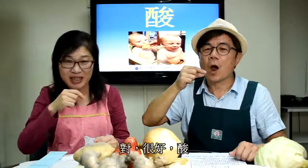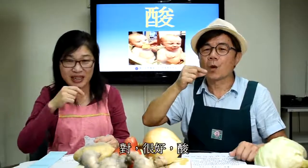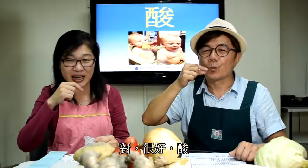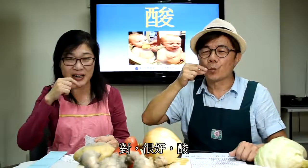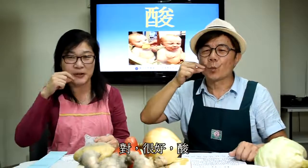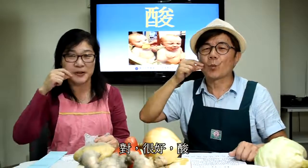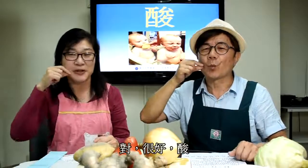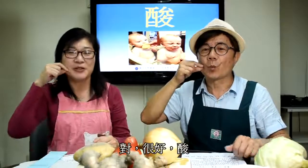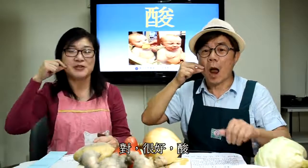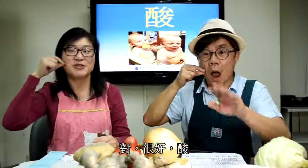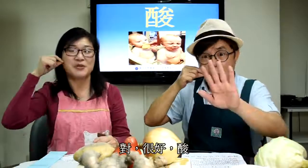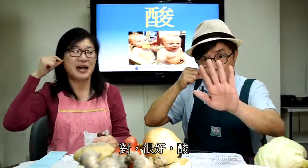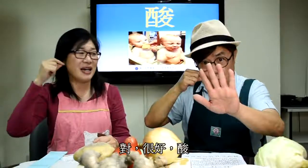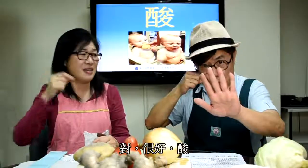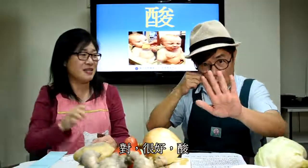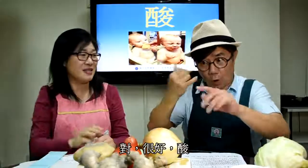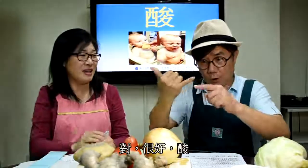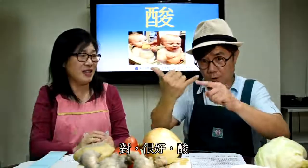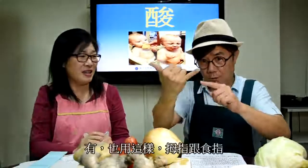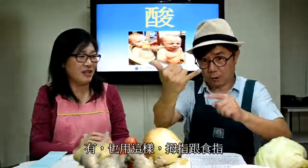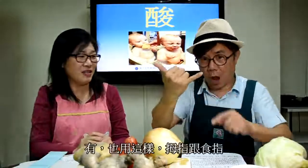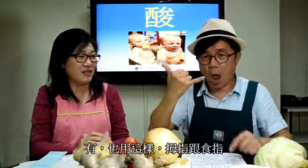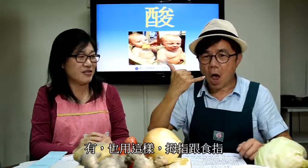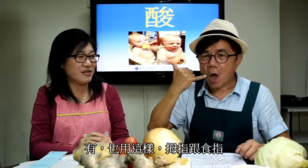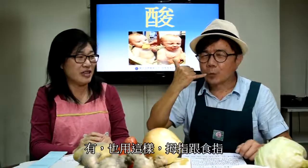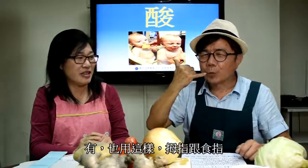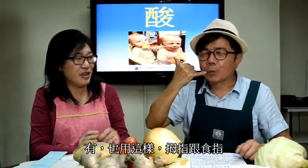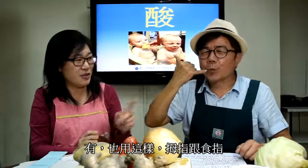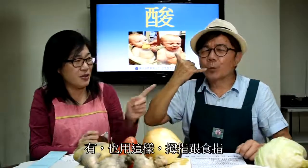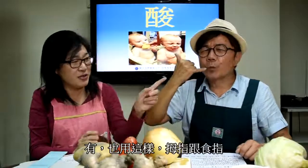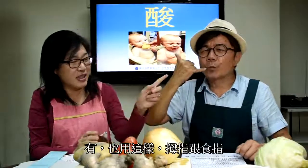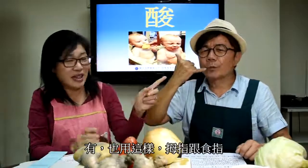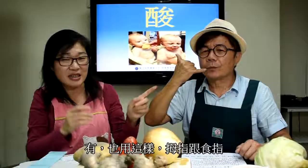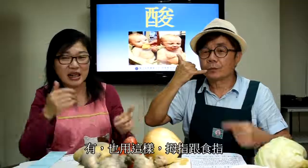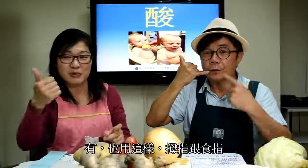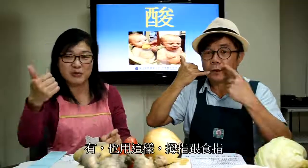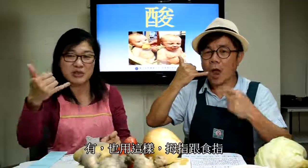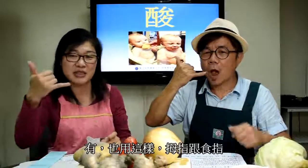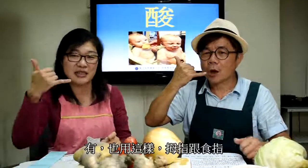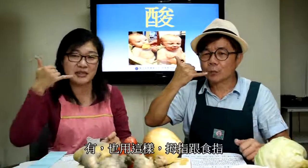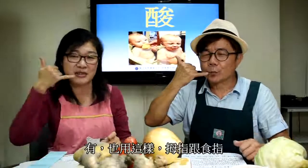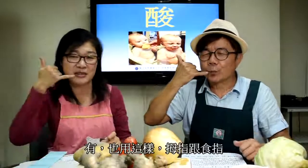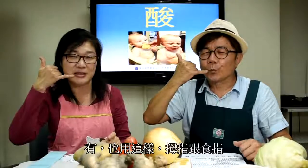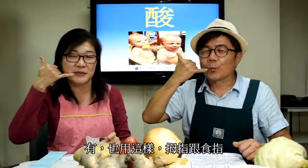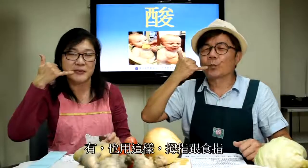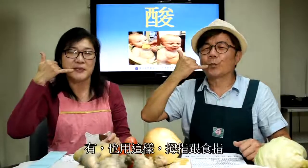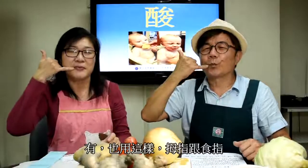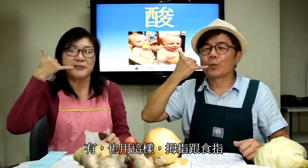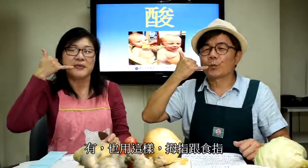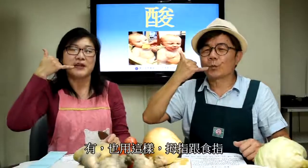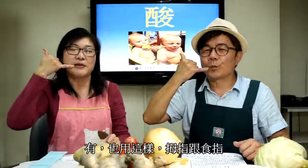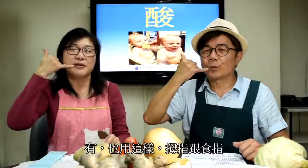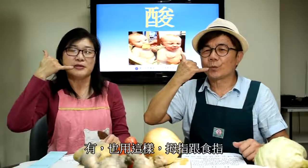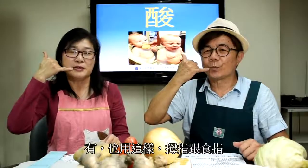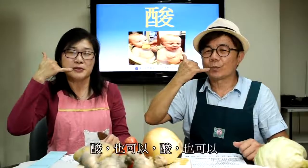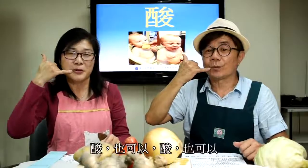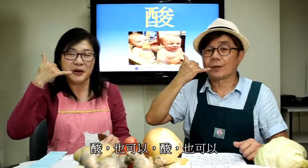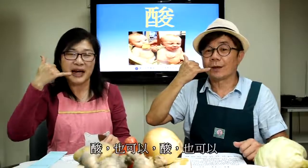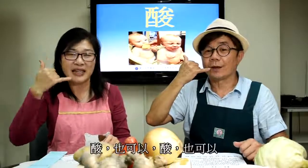好，酸，有也有用这样啊，拇指跟食指，酸也可